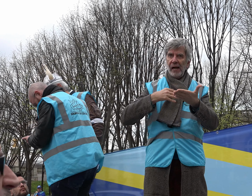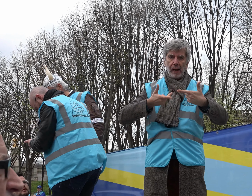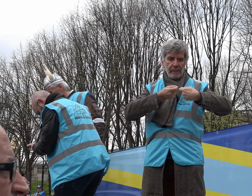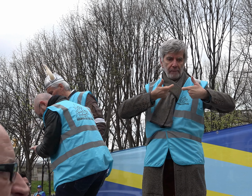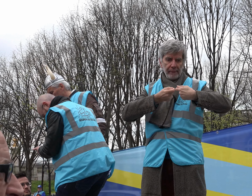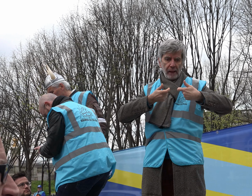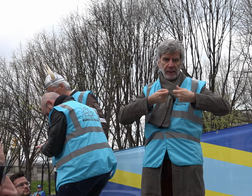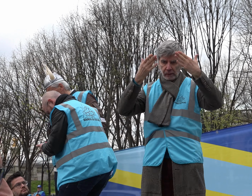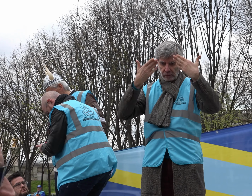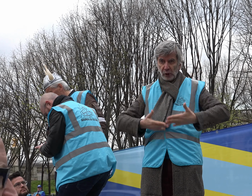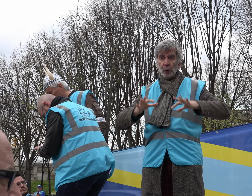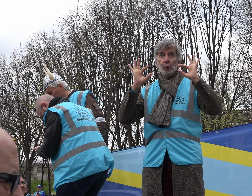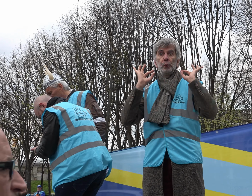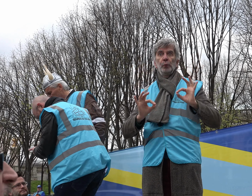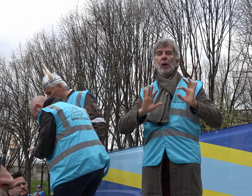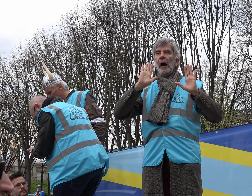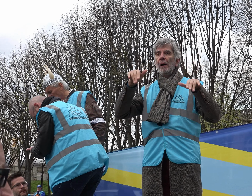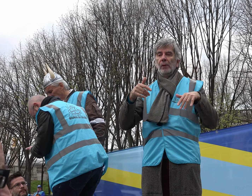Et pouvoir passer par le français écrit.